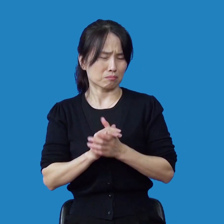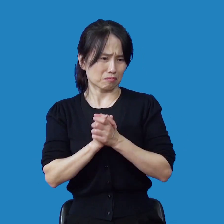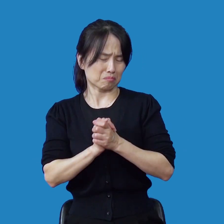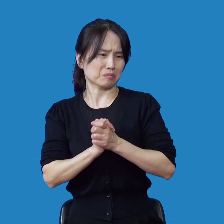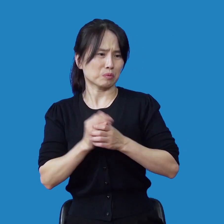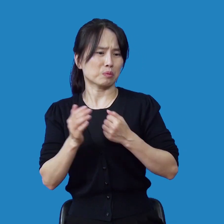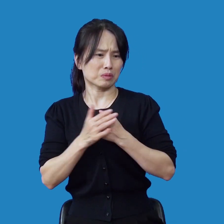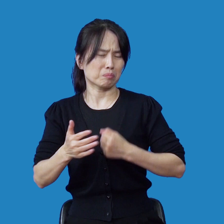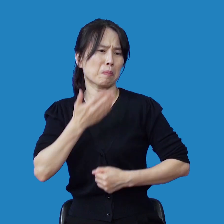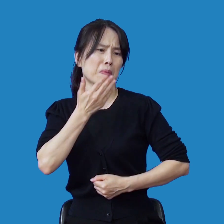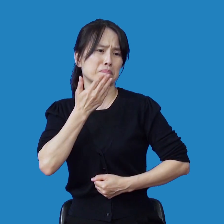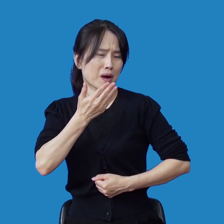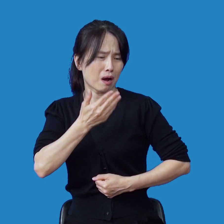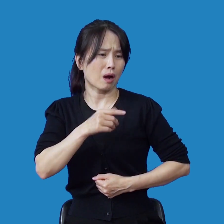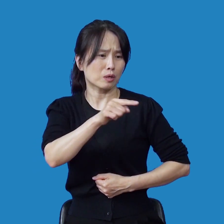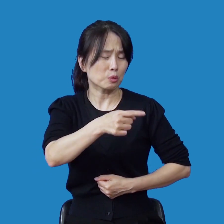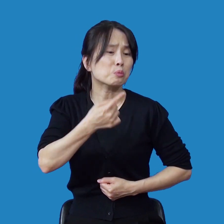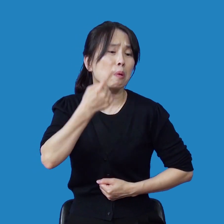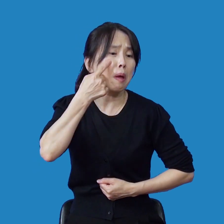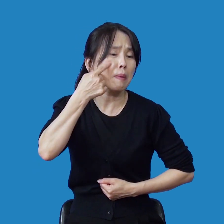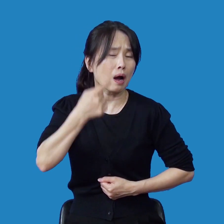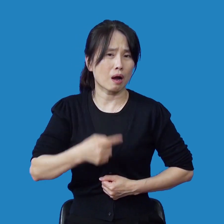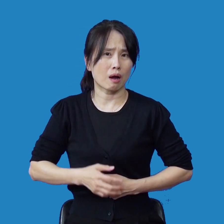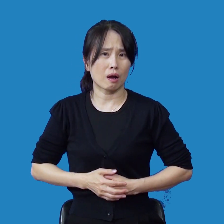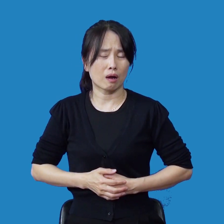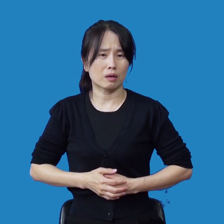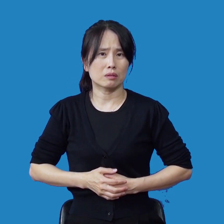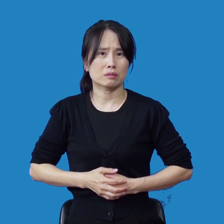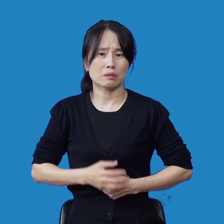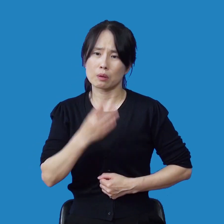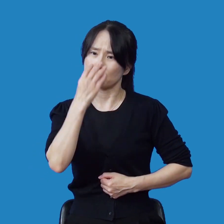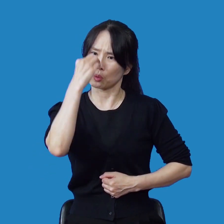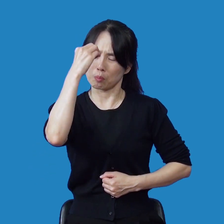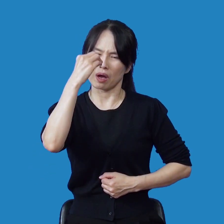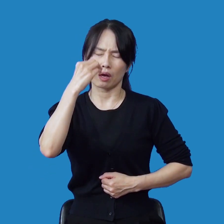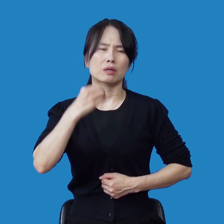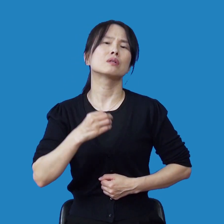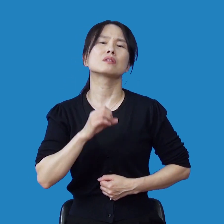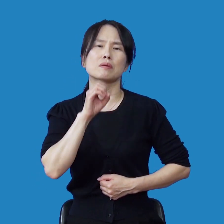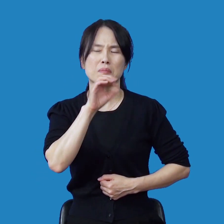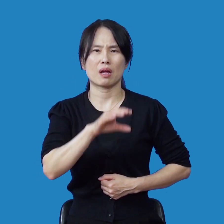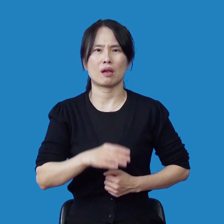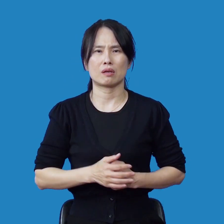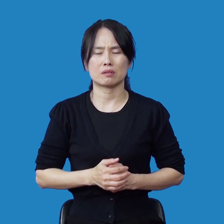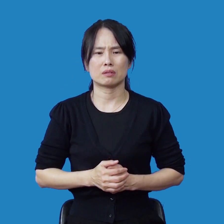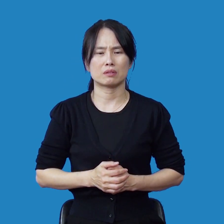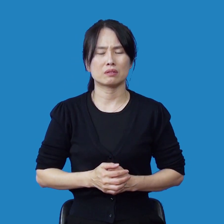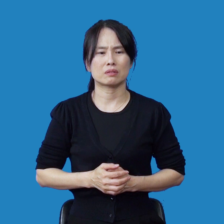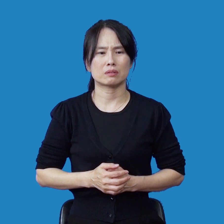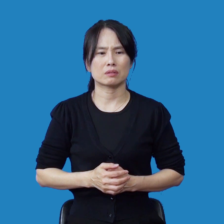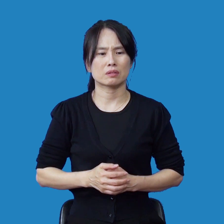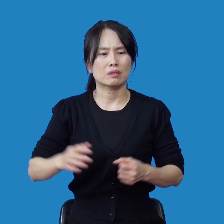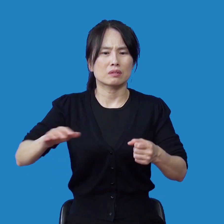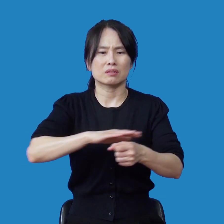그러면 만사 해결된다. 그렇게 말합니다. 그건 율법이지 사랑이 아닙니다.